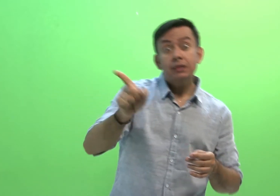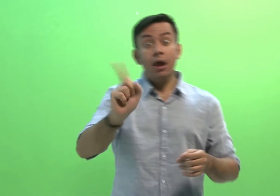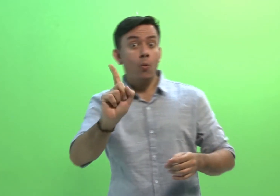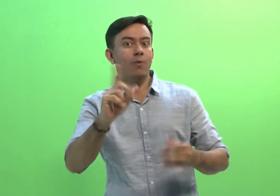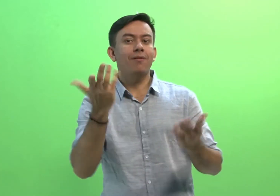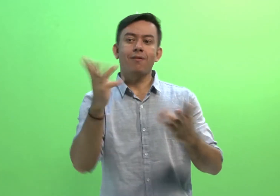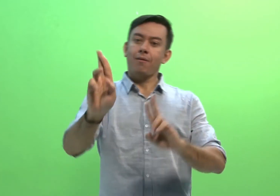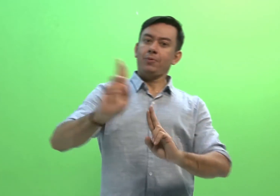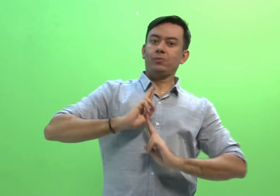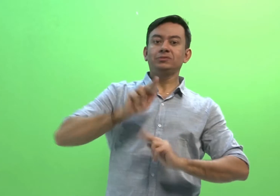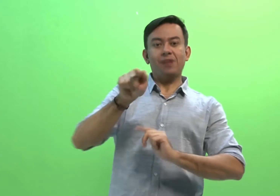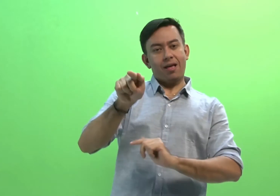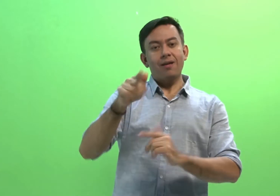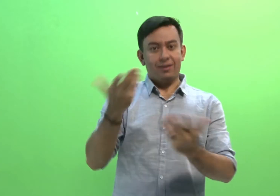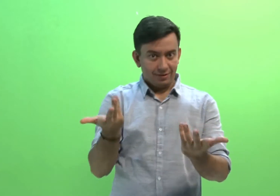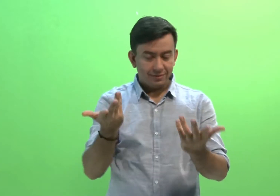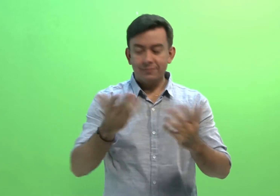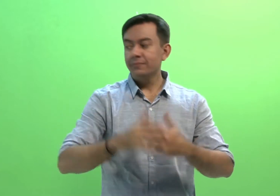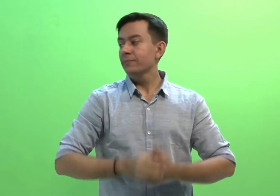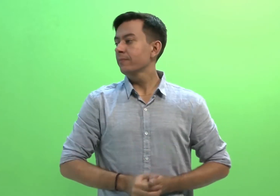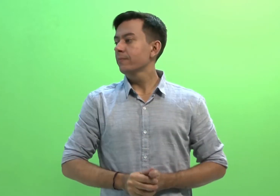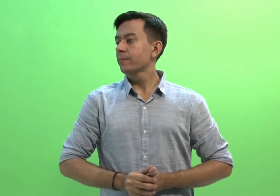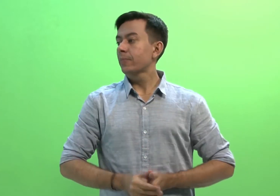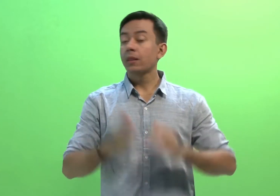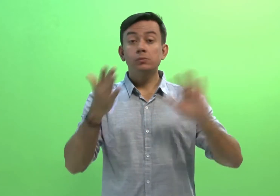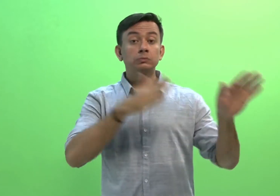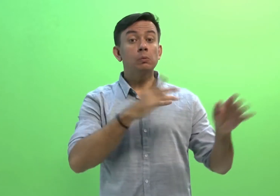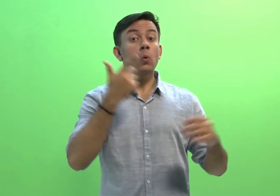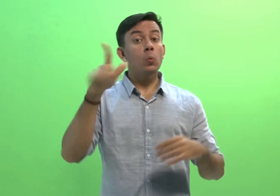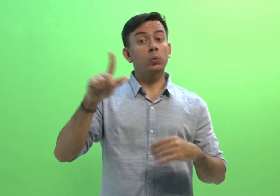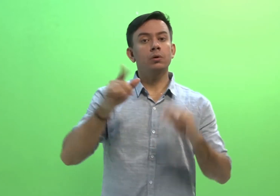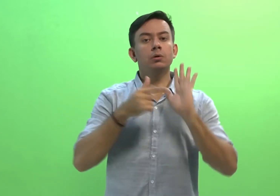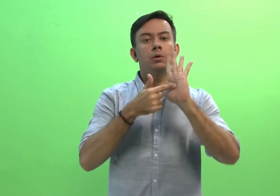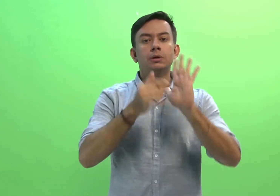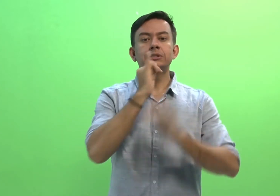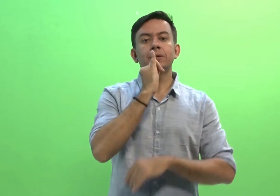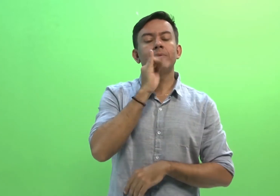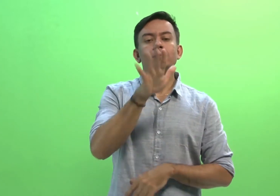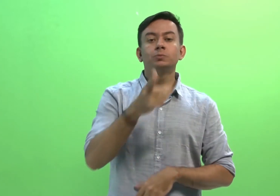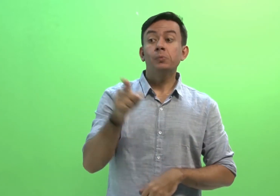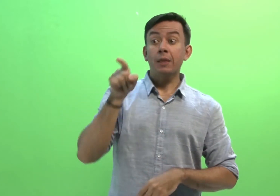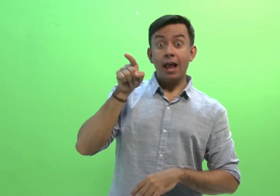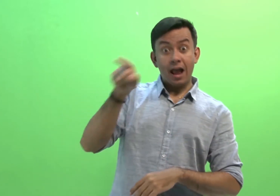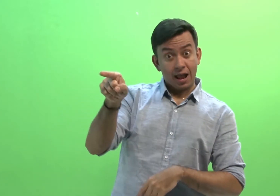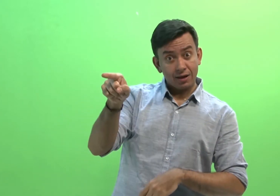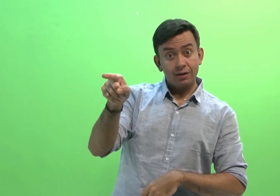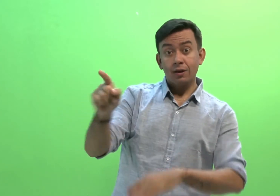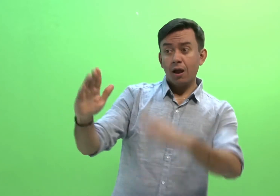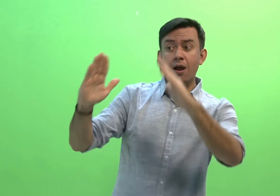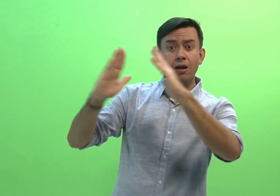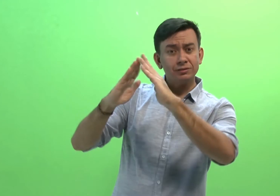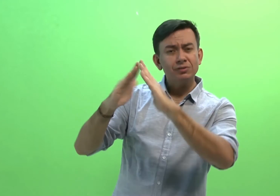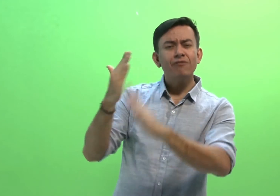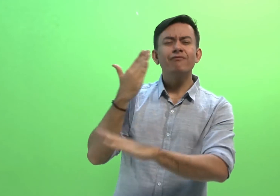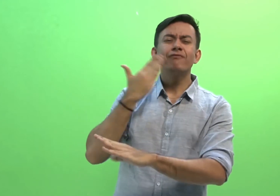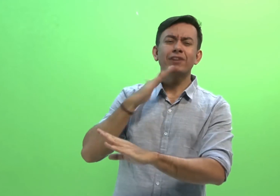É induzindo uma pergunta, uma resposta do ouvinte, do interlocutor. Um outro exemplo.